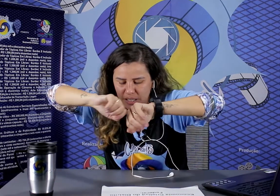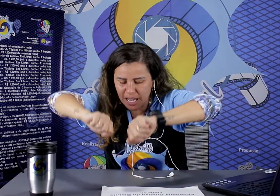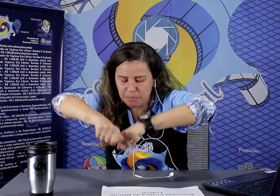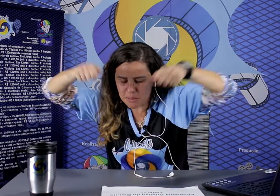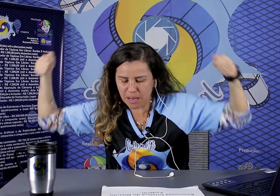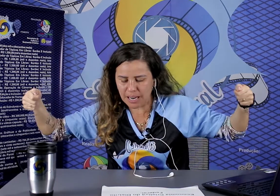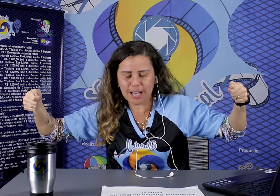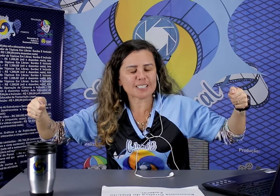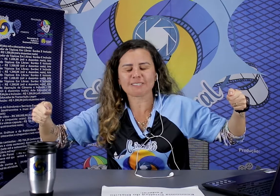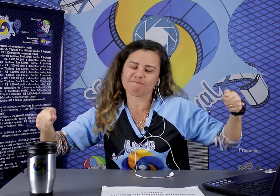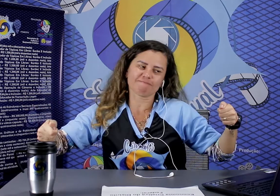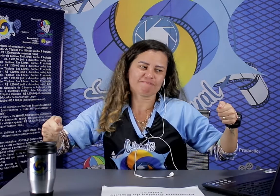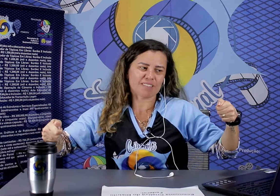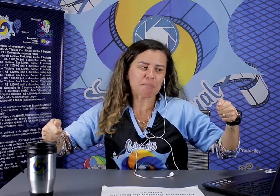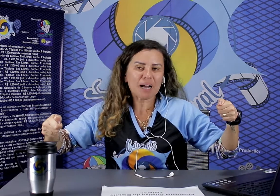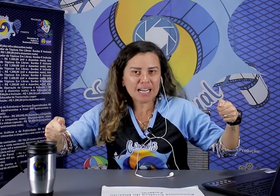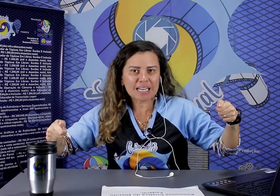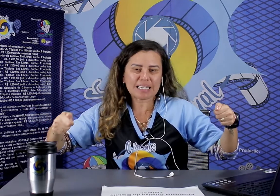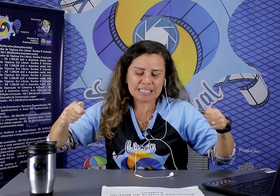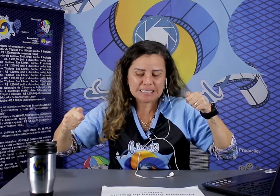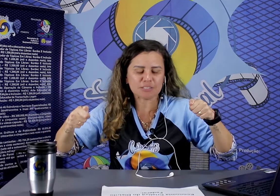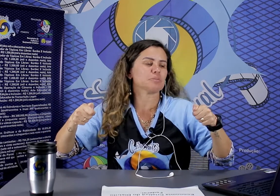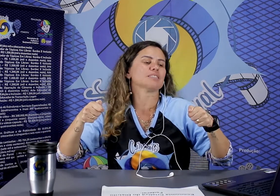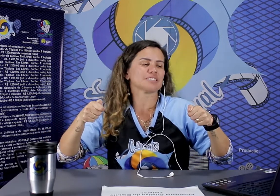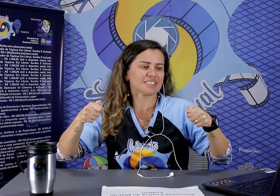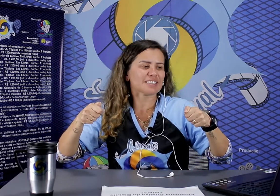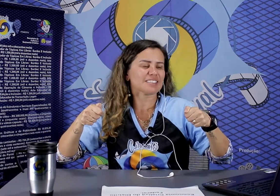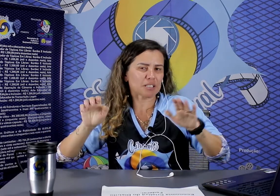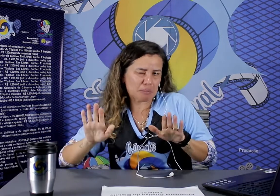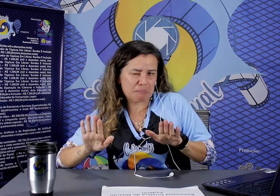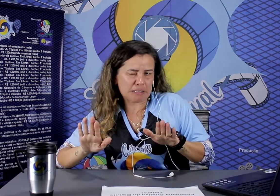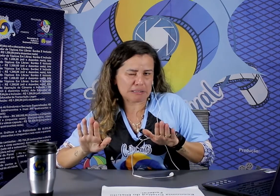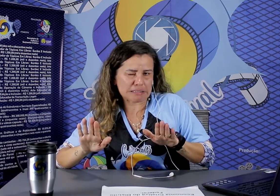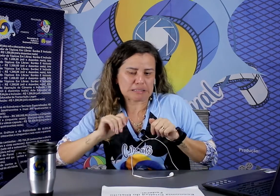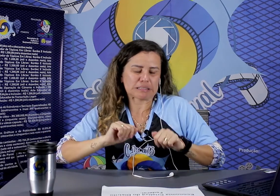abre a embalagem, tá mais ou menos. Mais para menos, né?